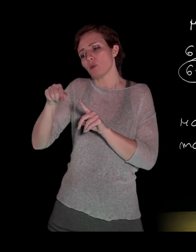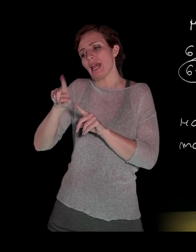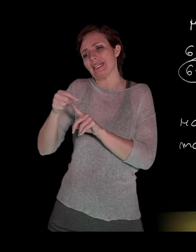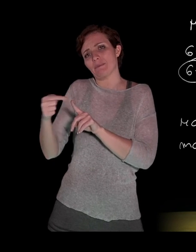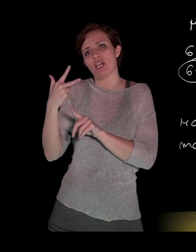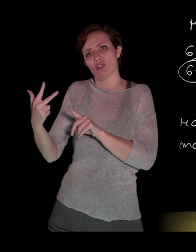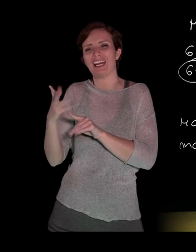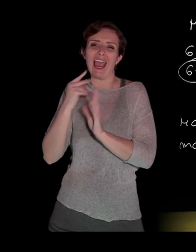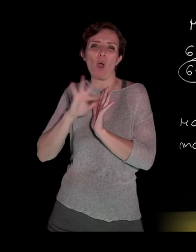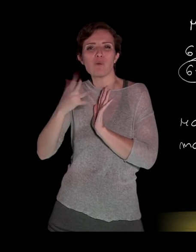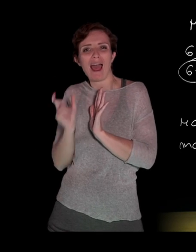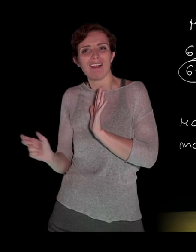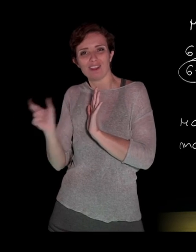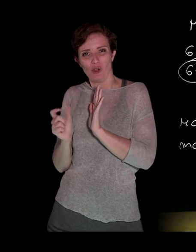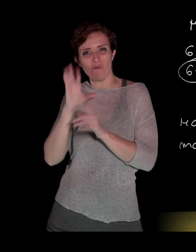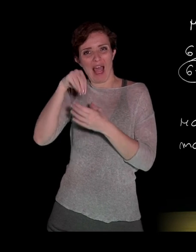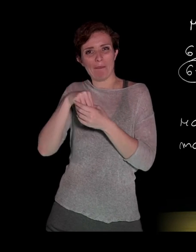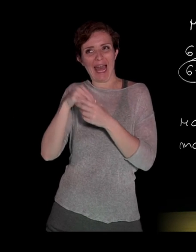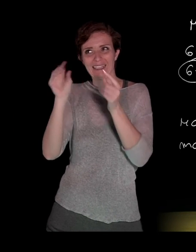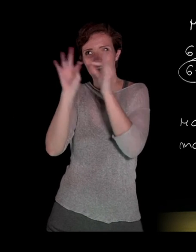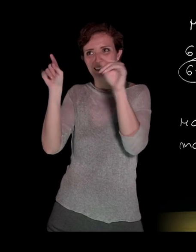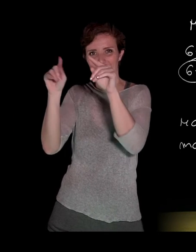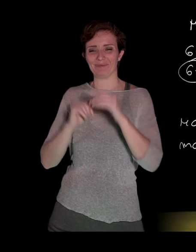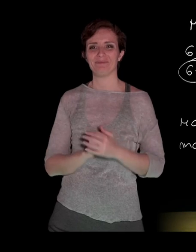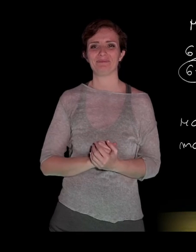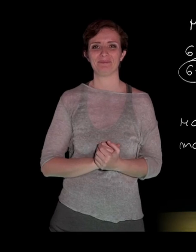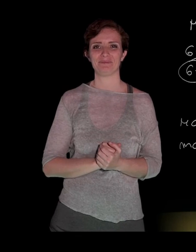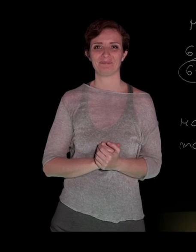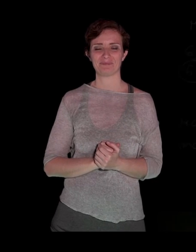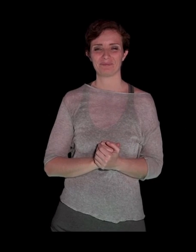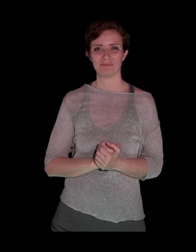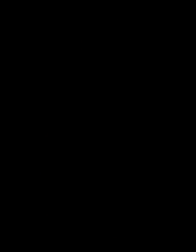è un ulteriore fattore presente in questo in questo